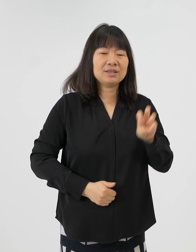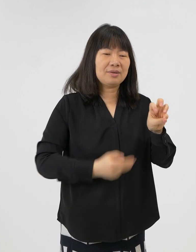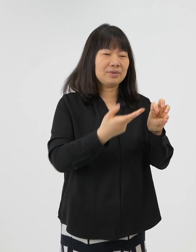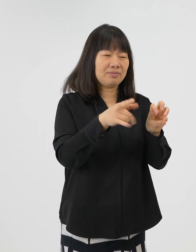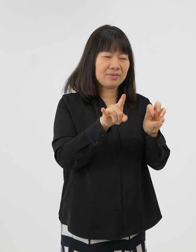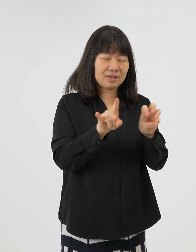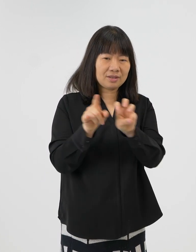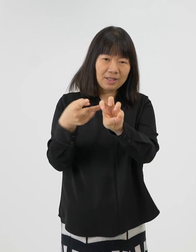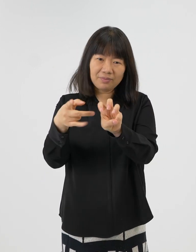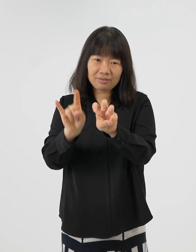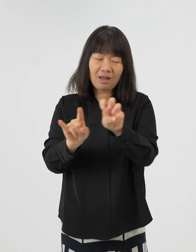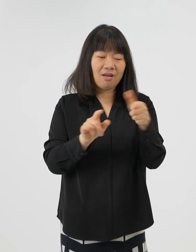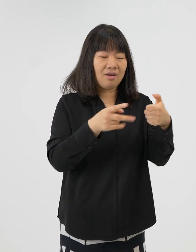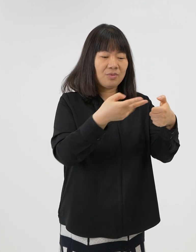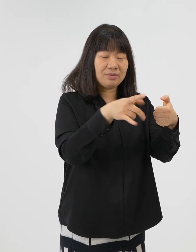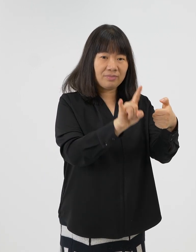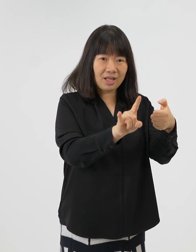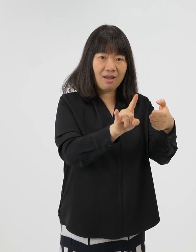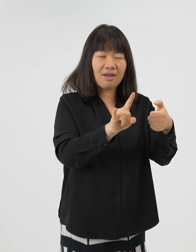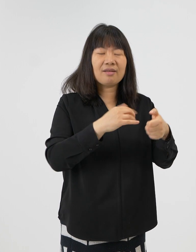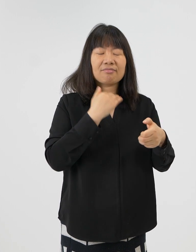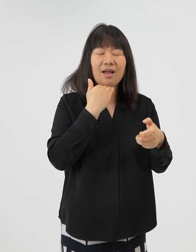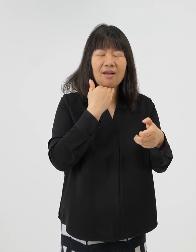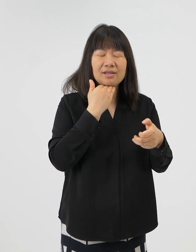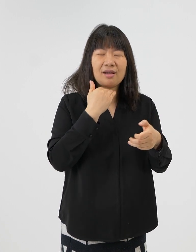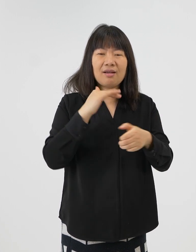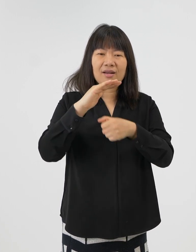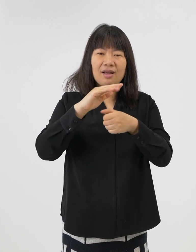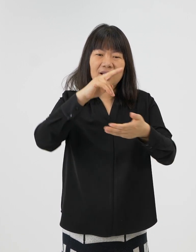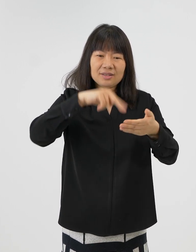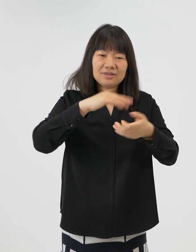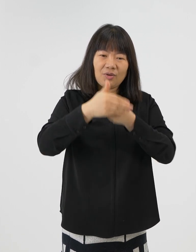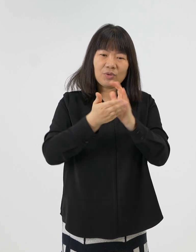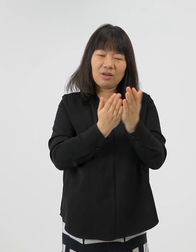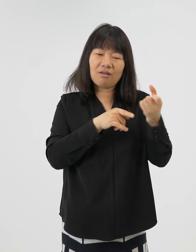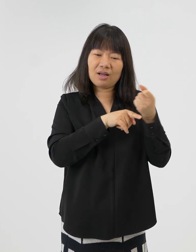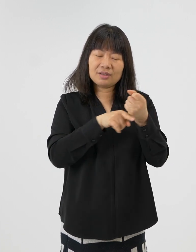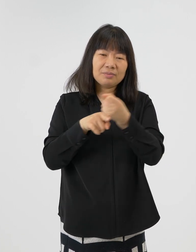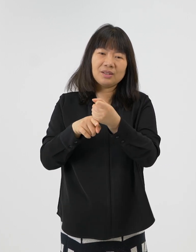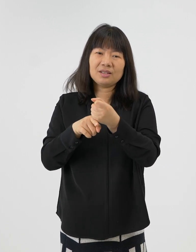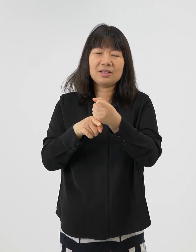30대, 50대 때 읽는 성경의 느낌이 주시는 은혜가